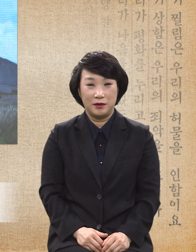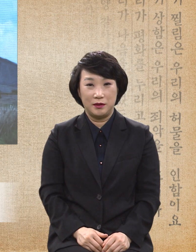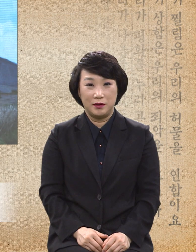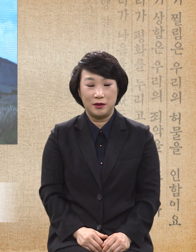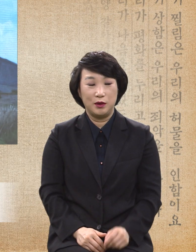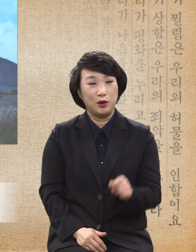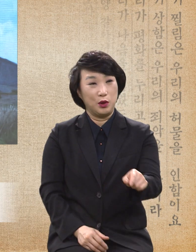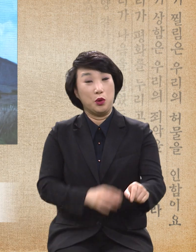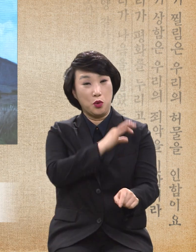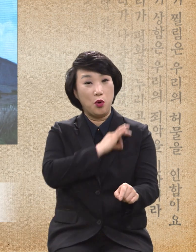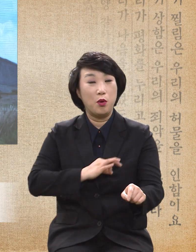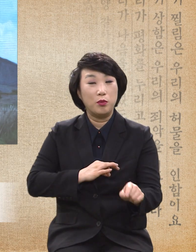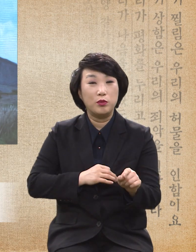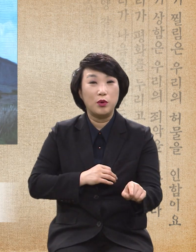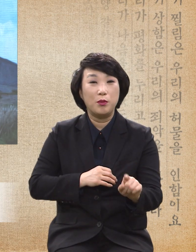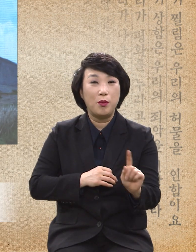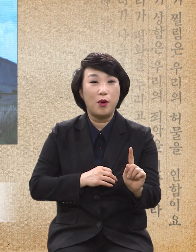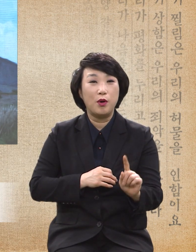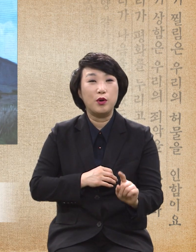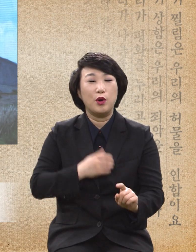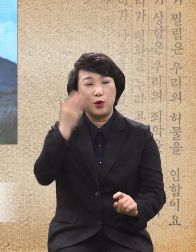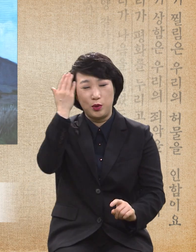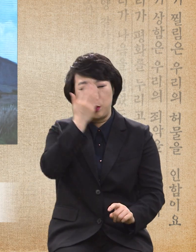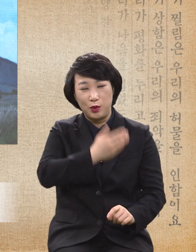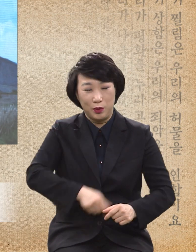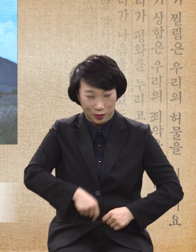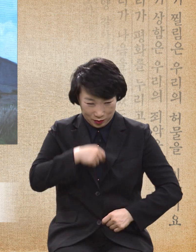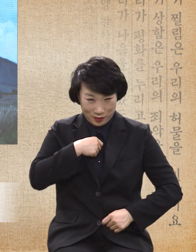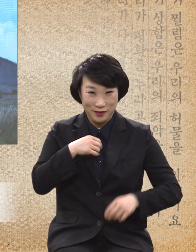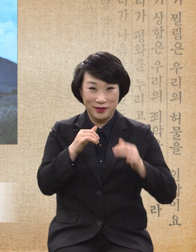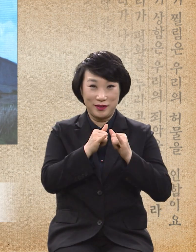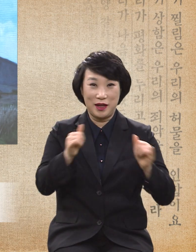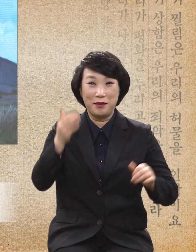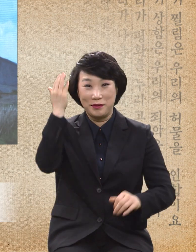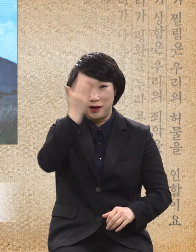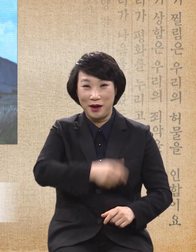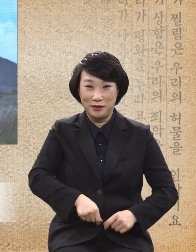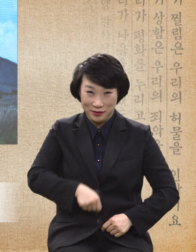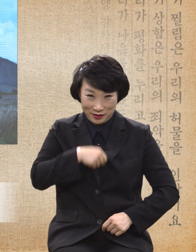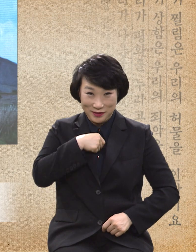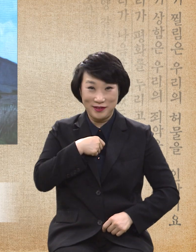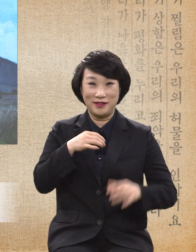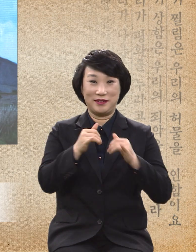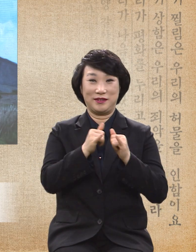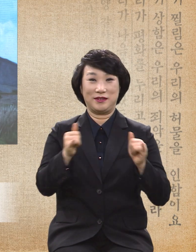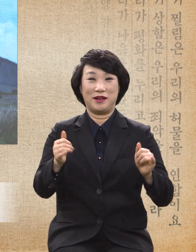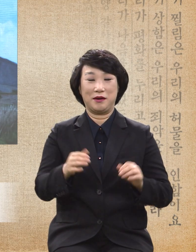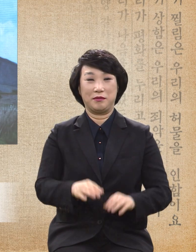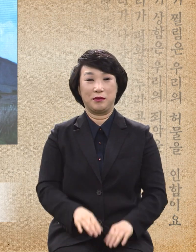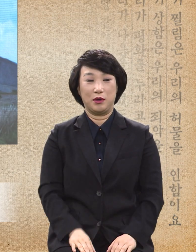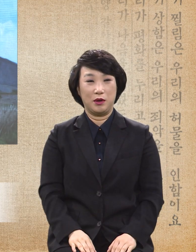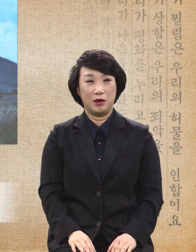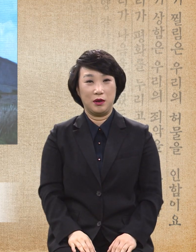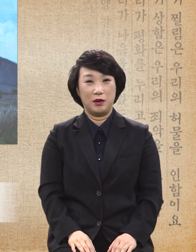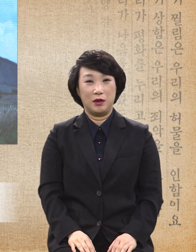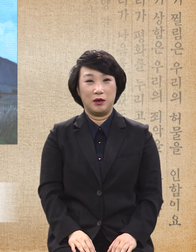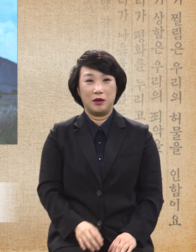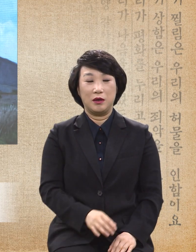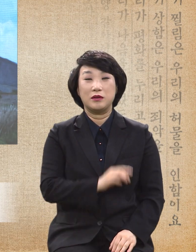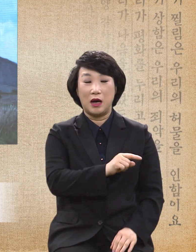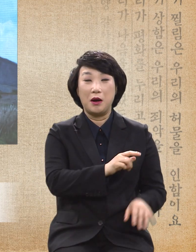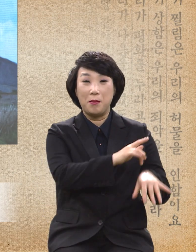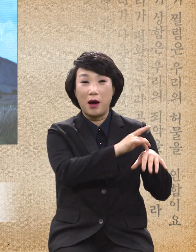그는 순전하고 정직한 사람이다. 순전하고 정직한 사람이래. 그러니까 하는 말이 뭐라고